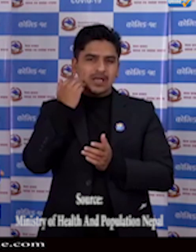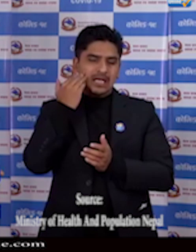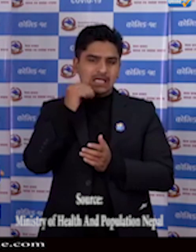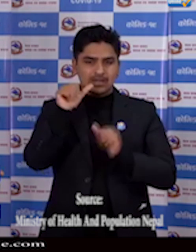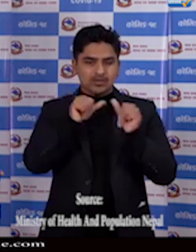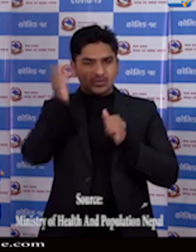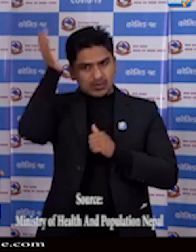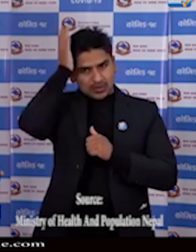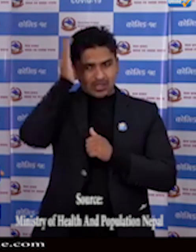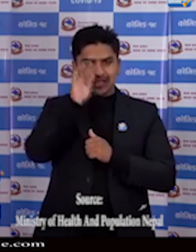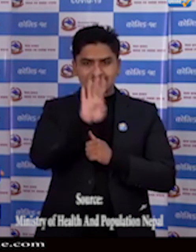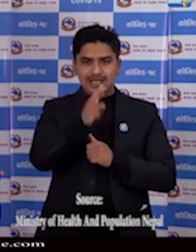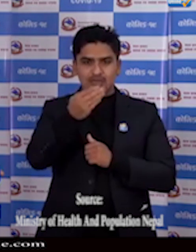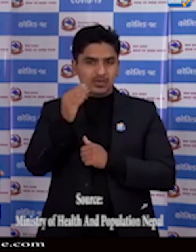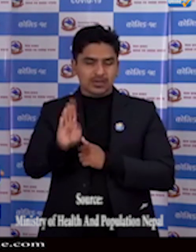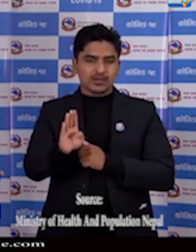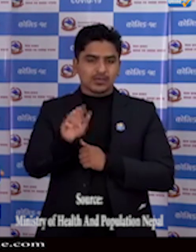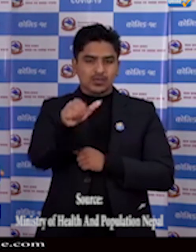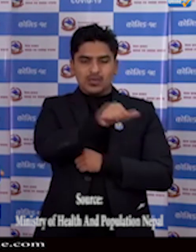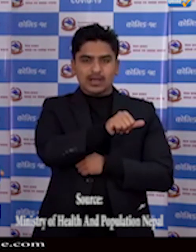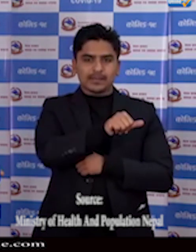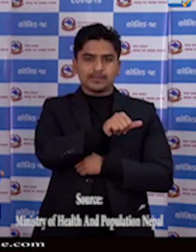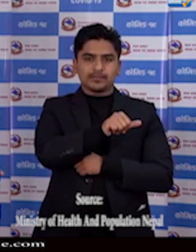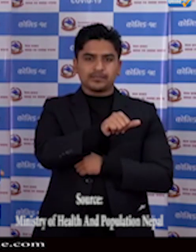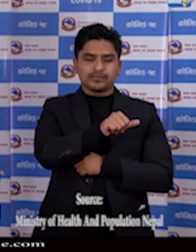जो धनगढी 4 की हुनुहुन्छ, उहाँ